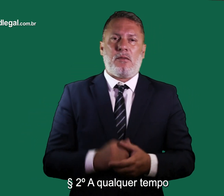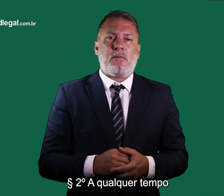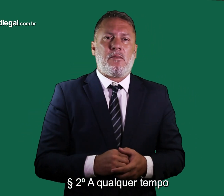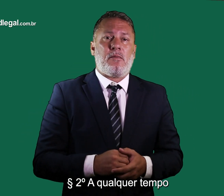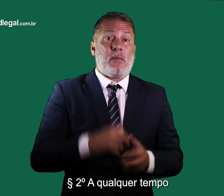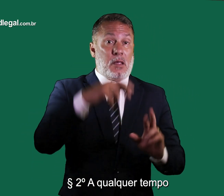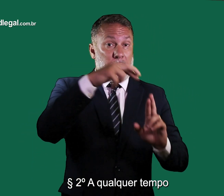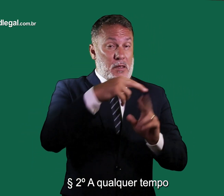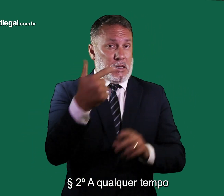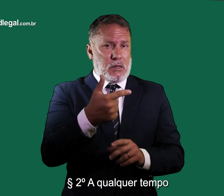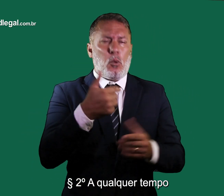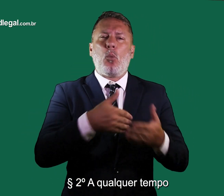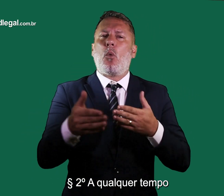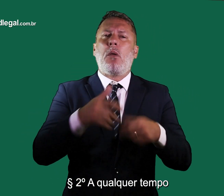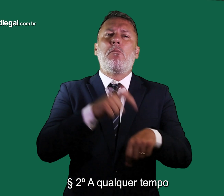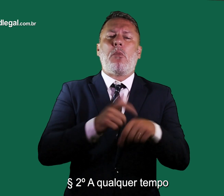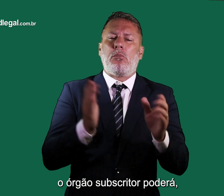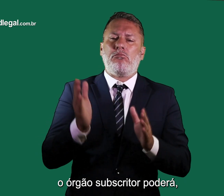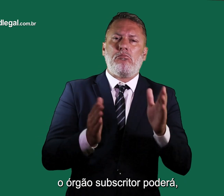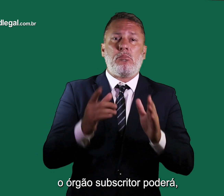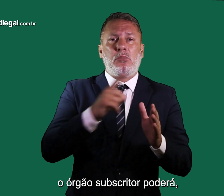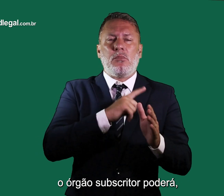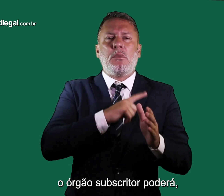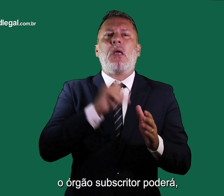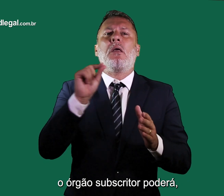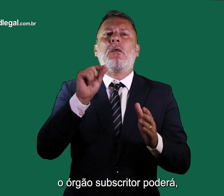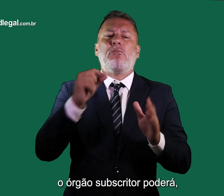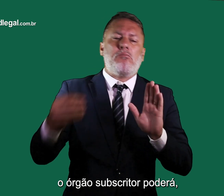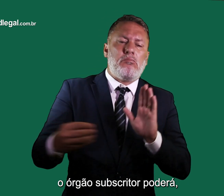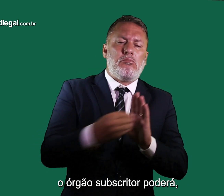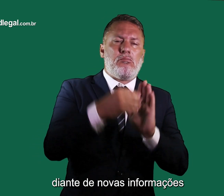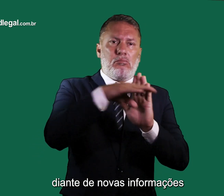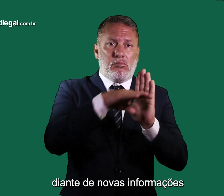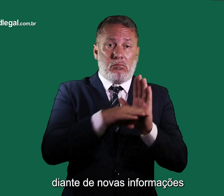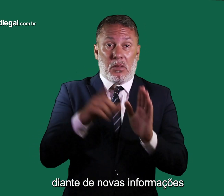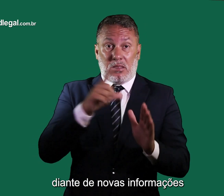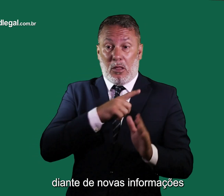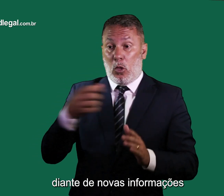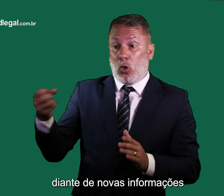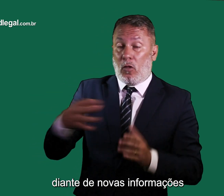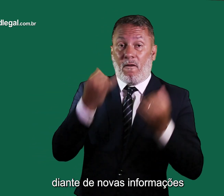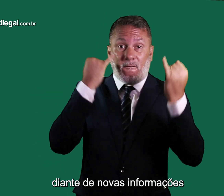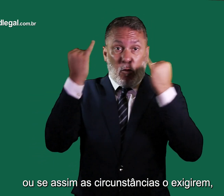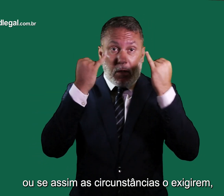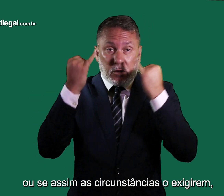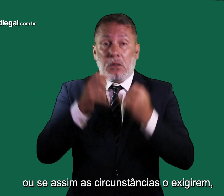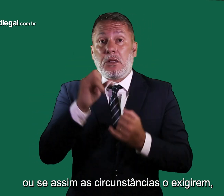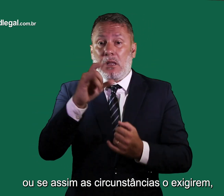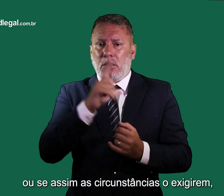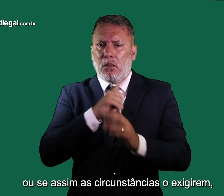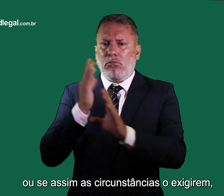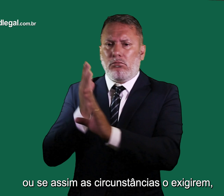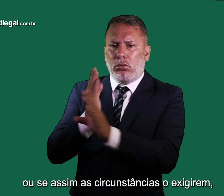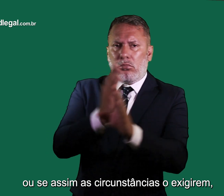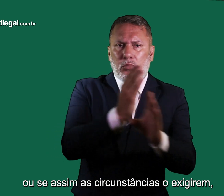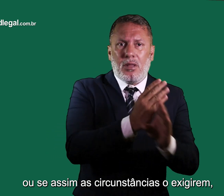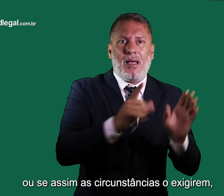2º. A qualquer tempo, o órgão subscritor poderá, diante de novas informações ou se assim as circunstâncias o